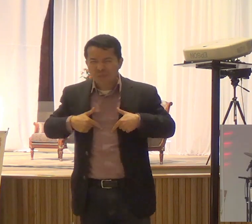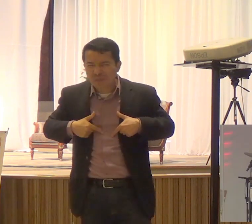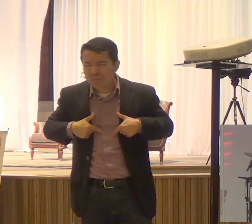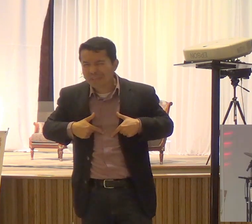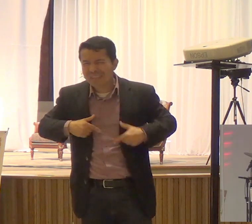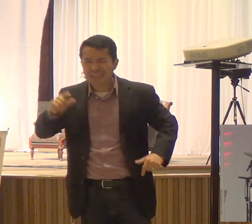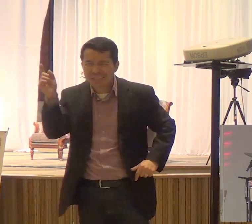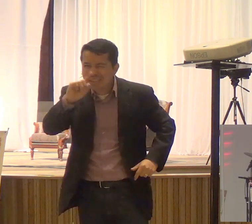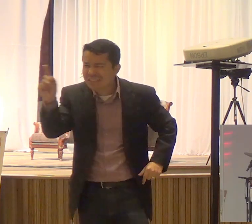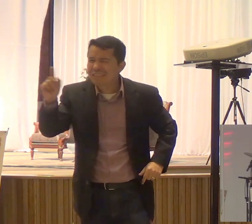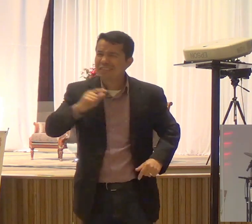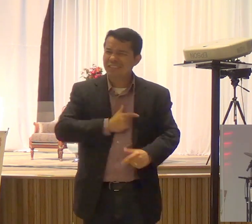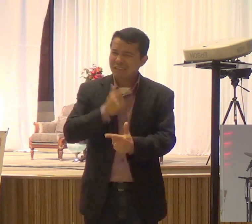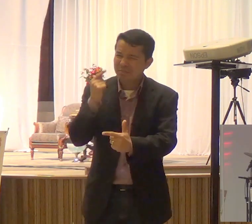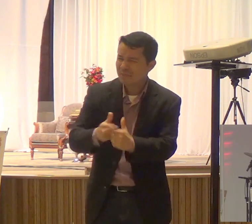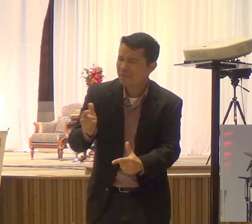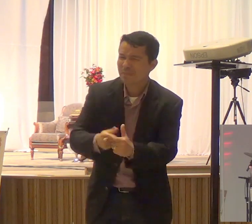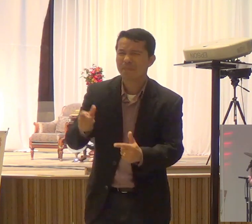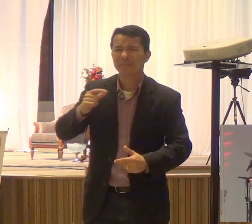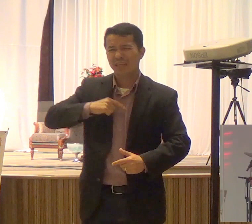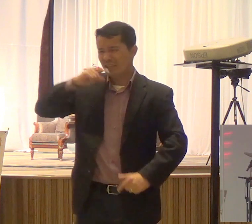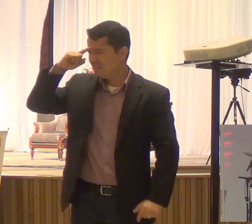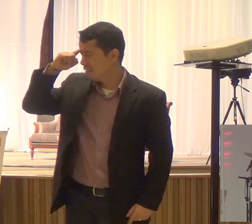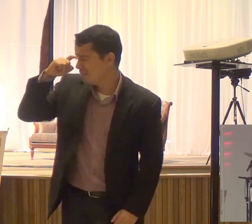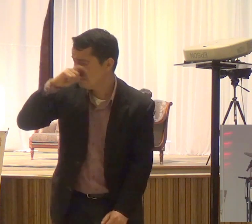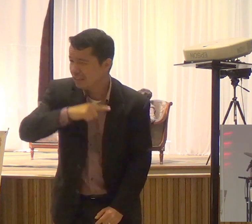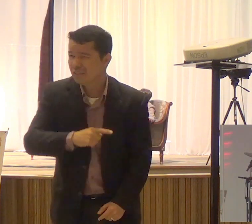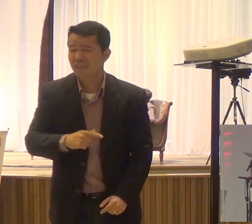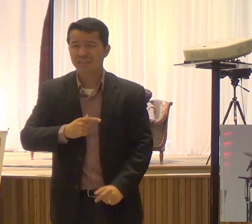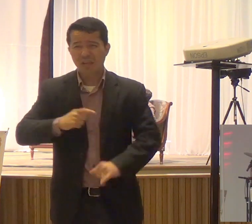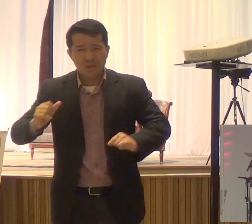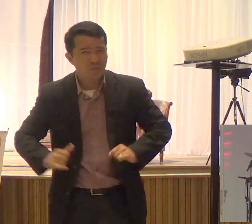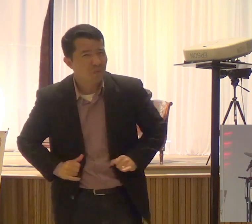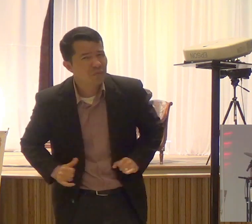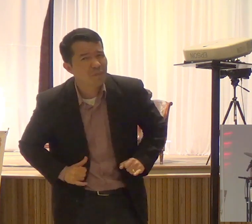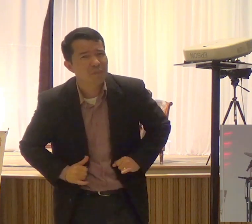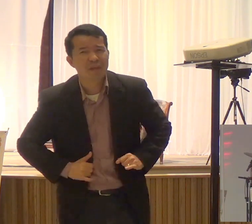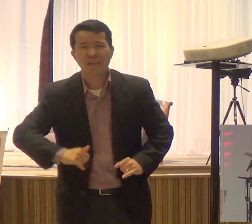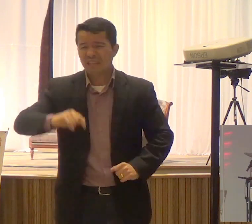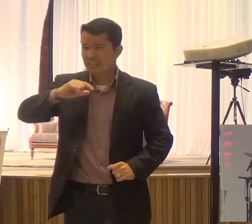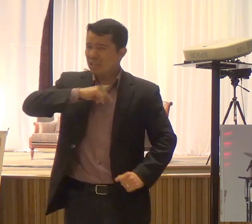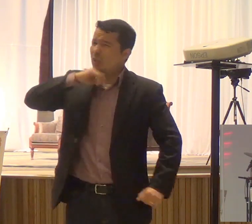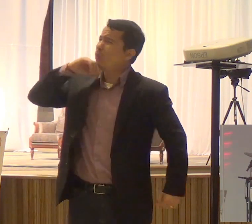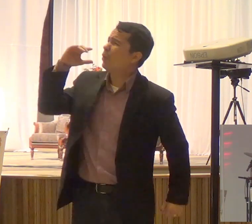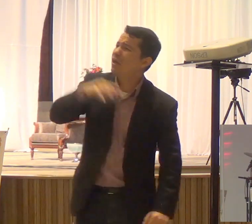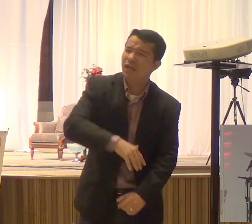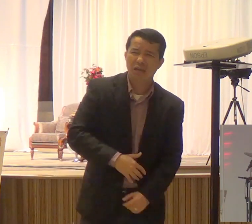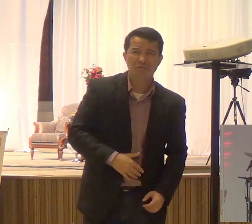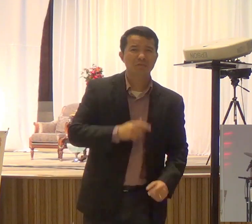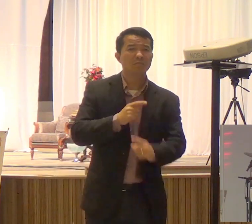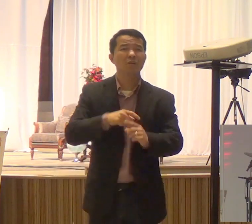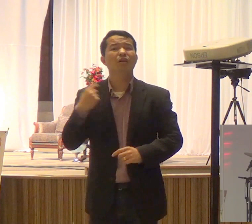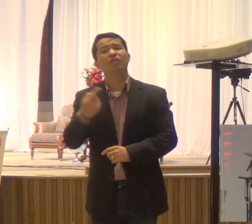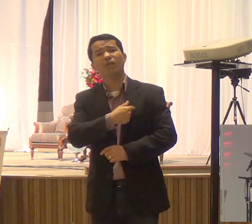lutas, e permitir que na sua simplicidade, no seu jeitão de ser, você possa ser uma bênção nessa terra, e